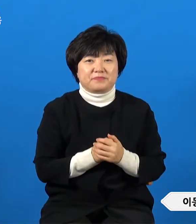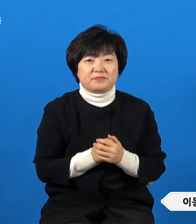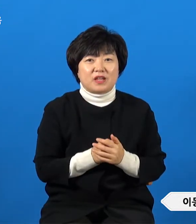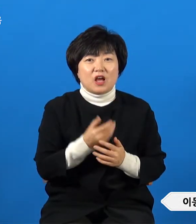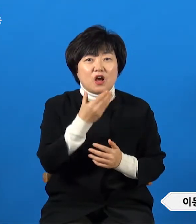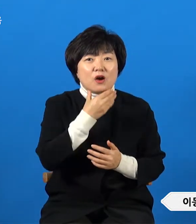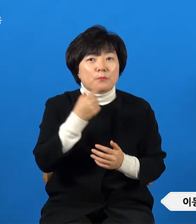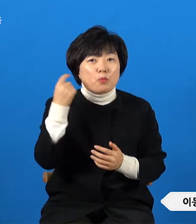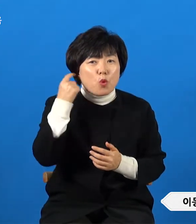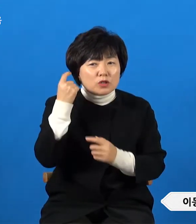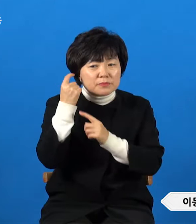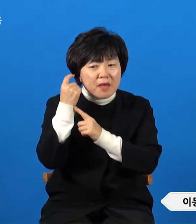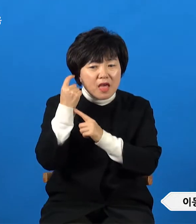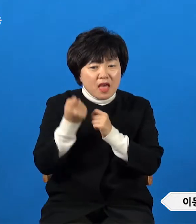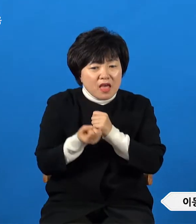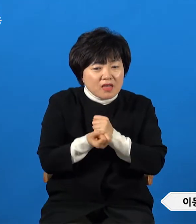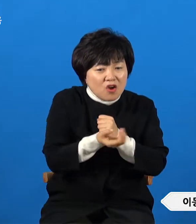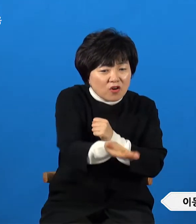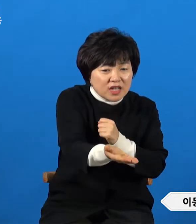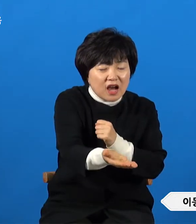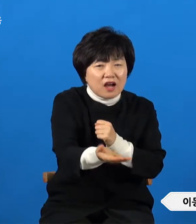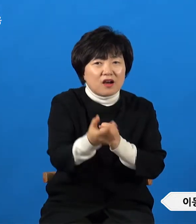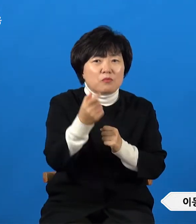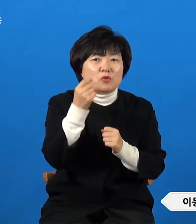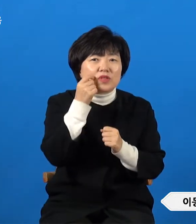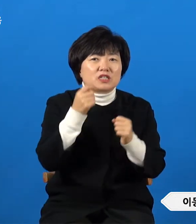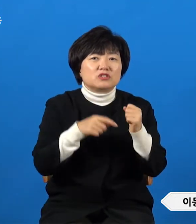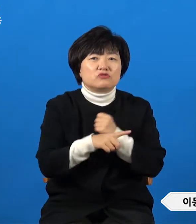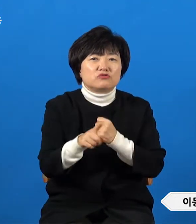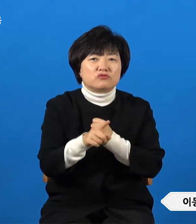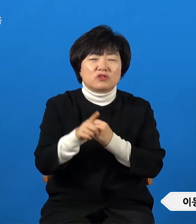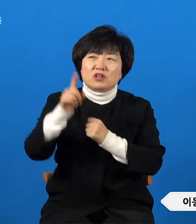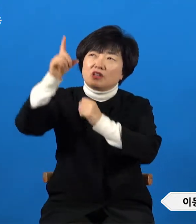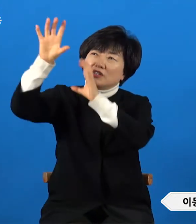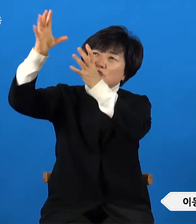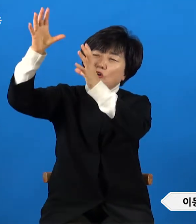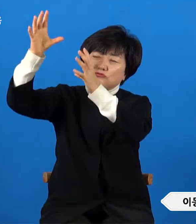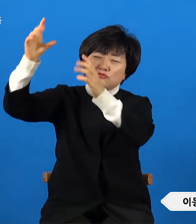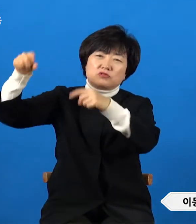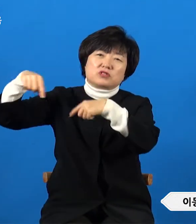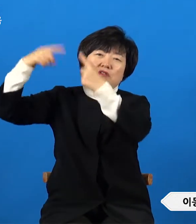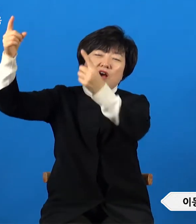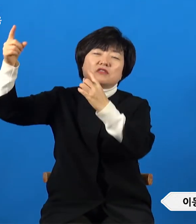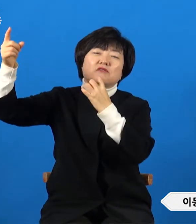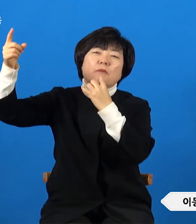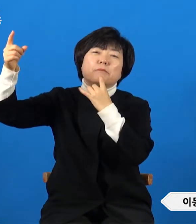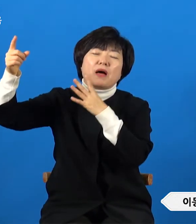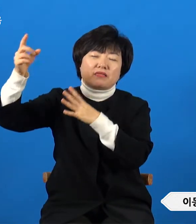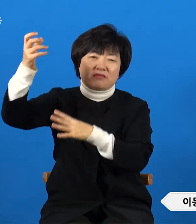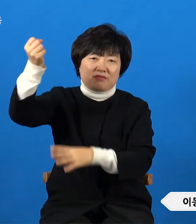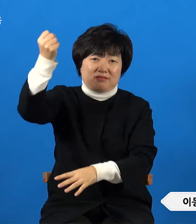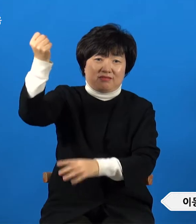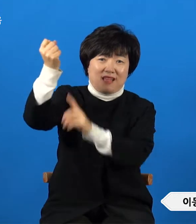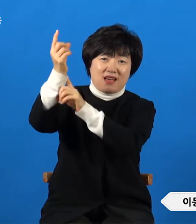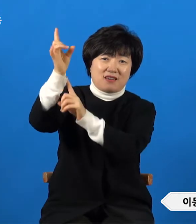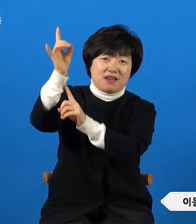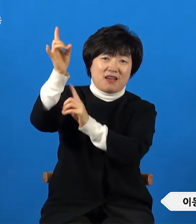영향을 끼치지 못하는가? 복음을 천국 복음으로 이해하는 그 수준에서 머물러 있기 때문이다 이